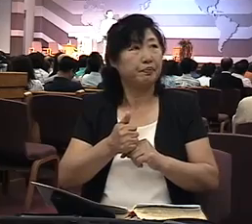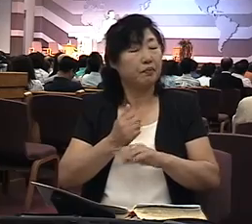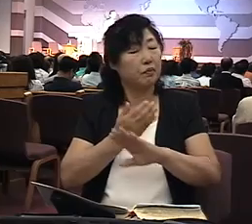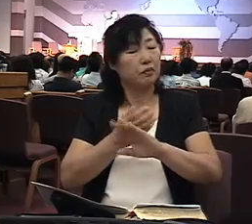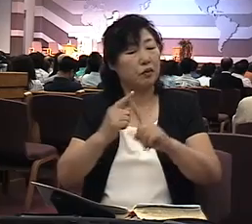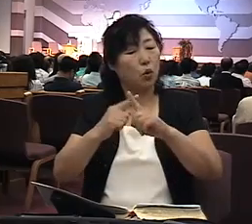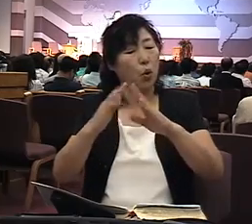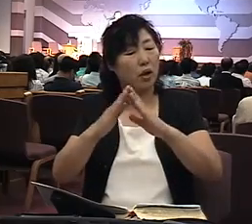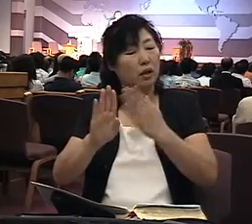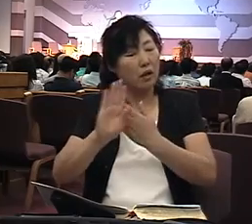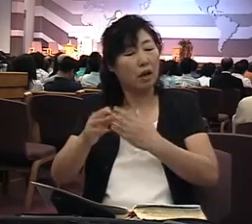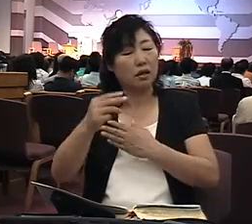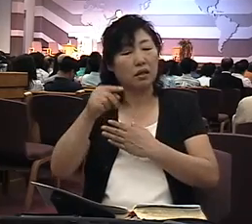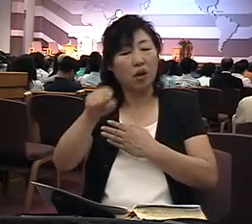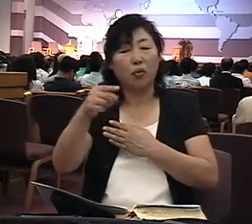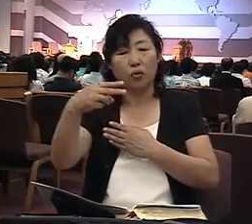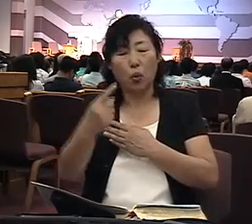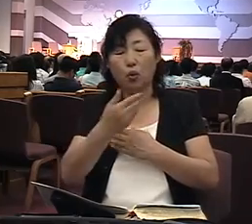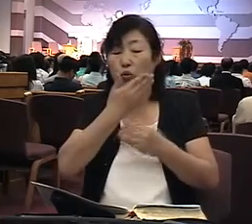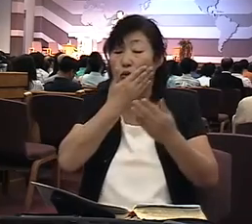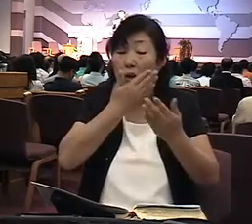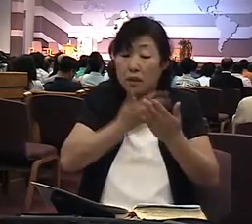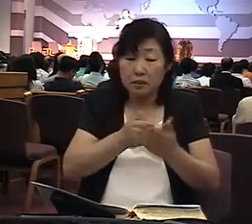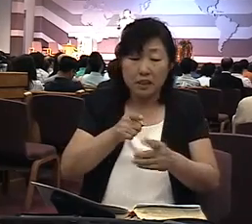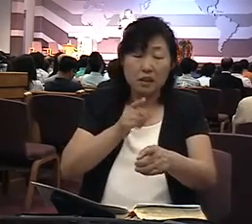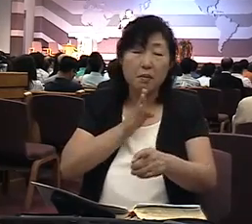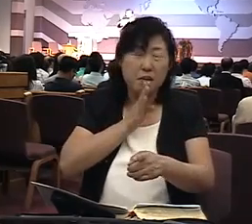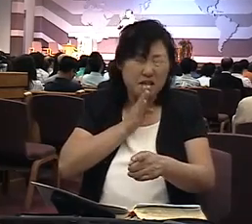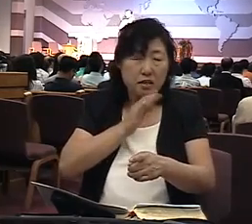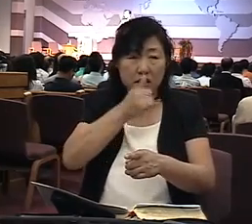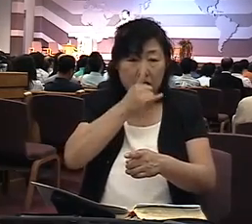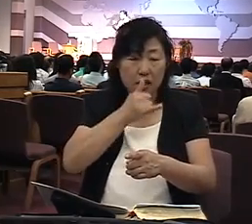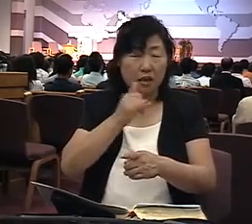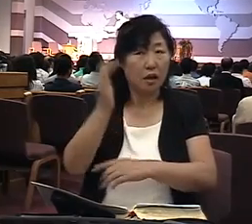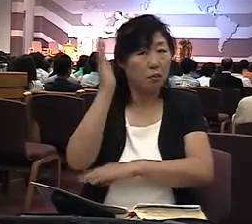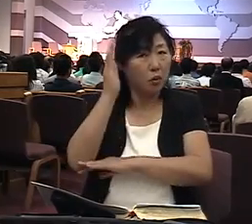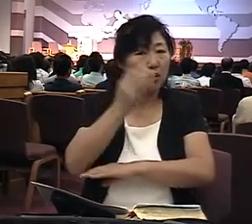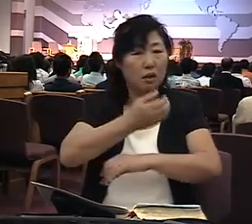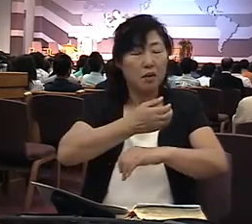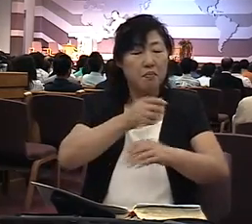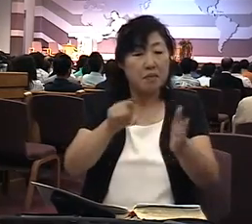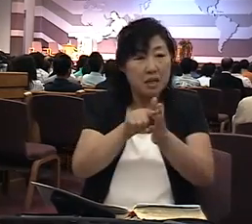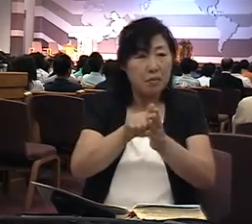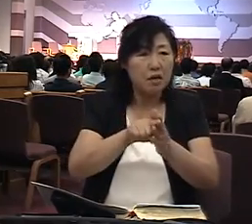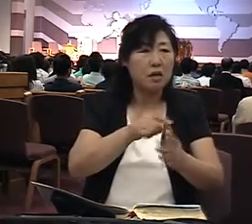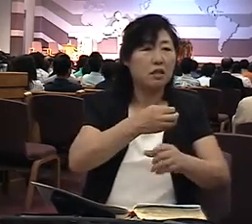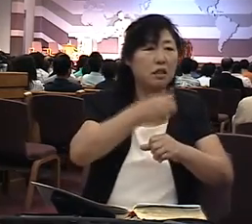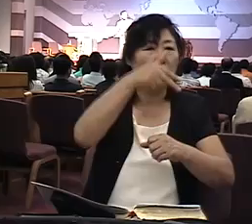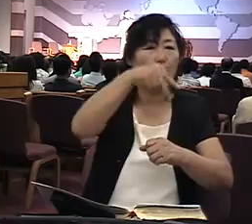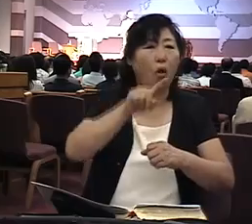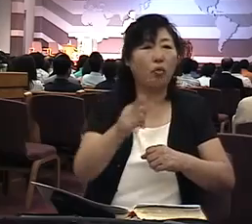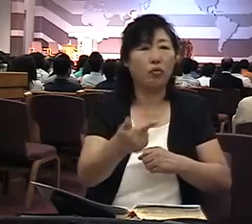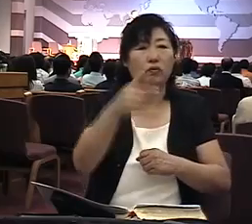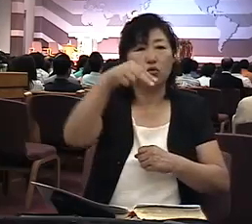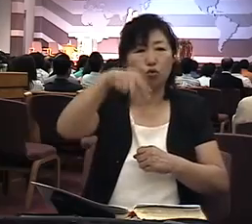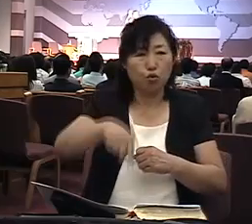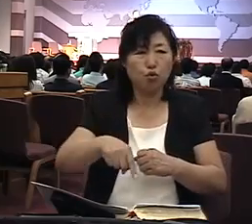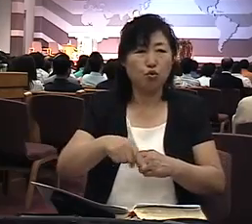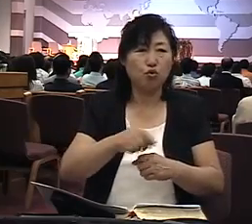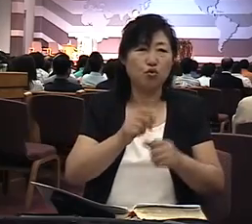중요하지만 이것이 반드시 있어야 된다. 너가 목회자로서 믿음을 전수하여 훈련생들을 양육하지 못하면